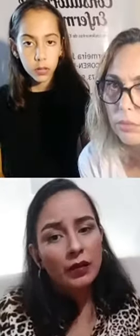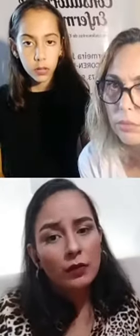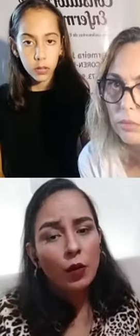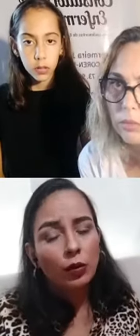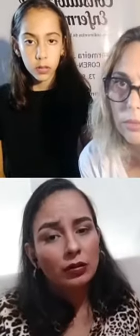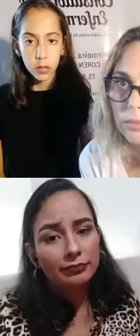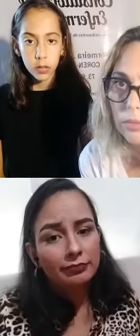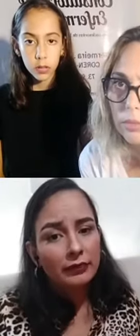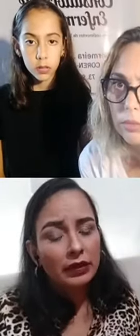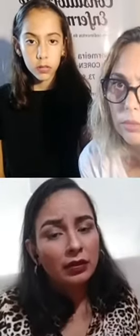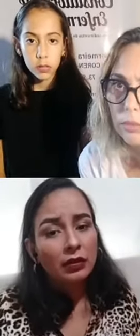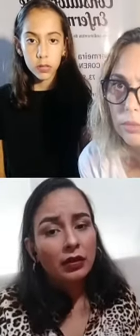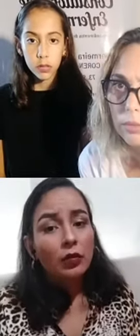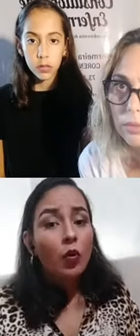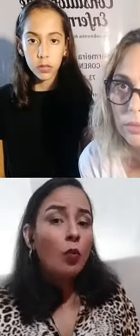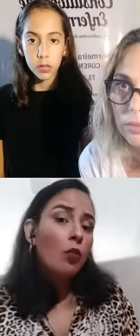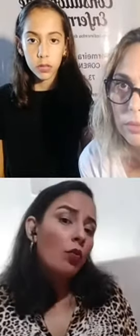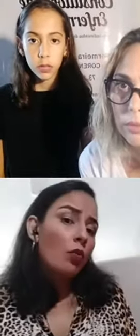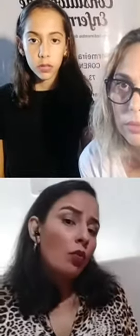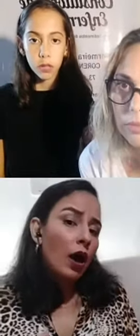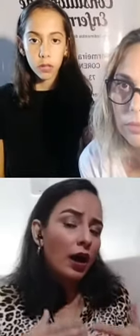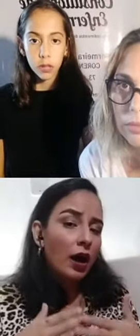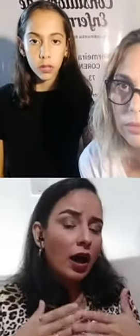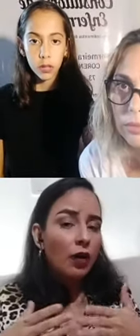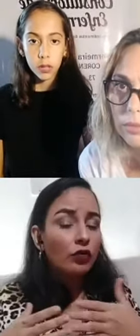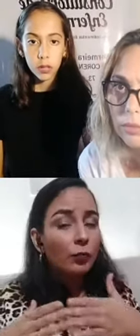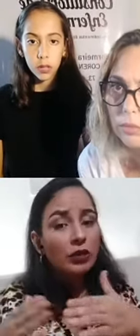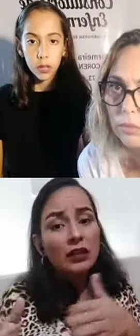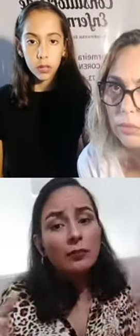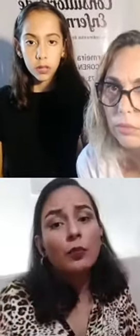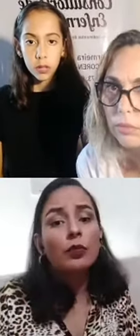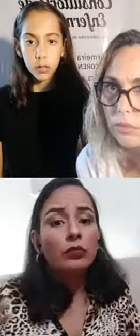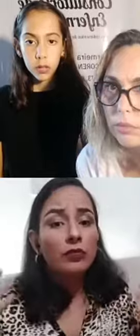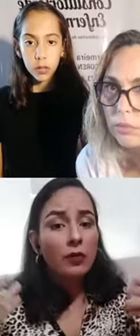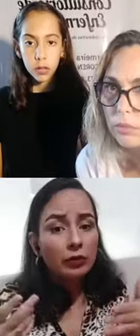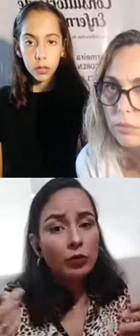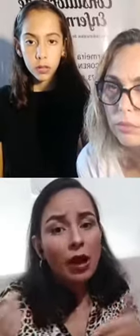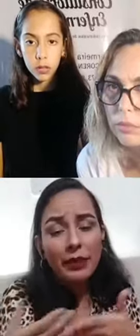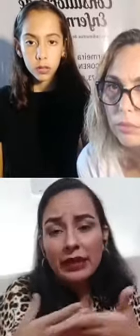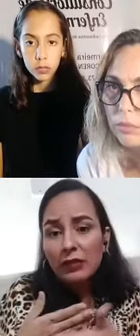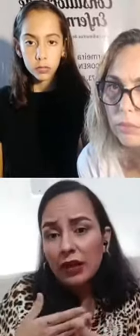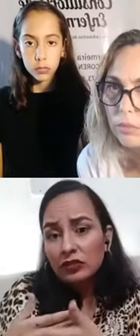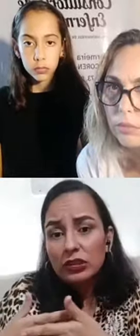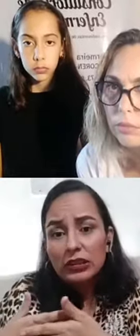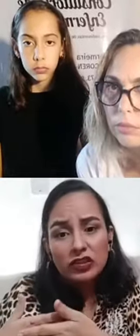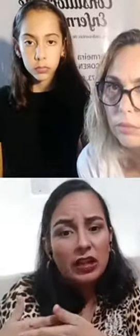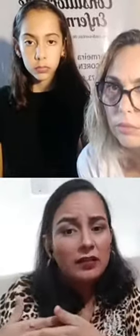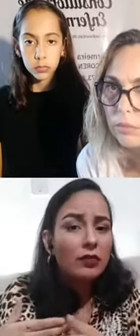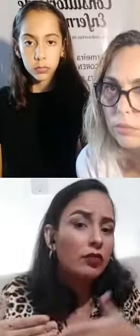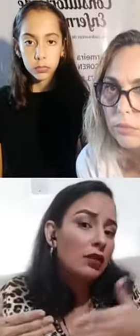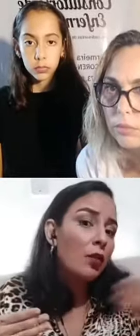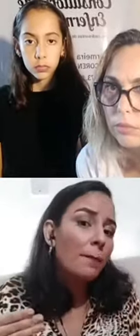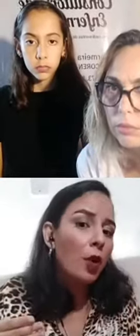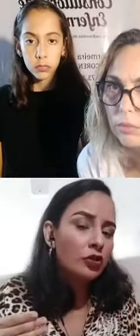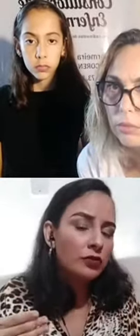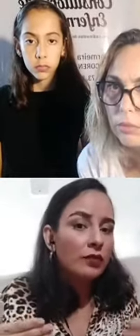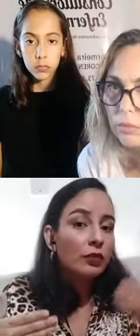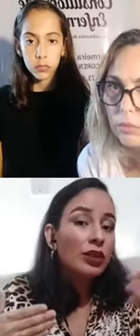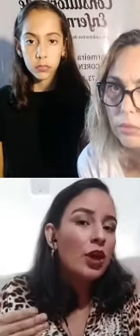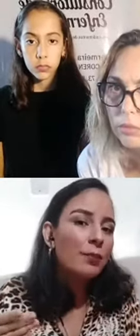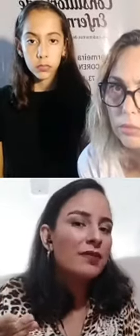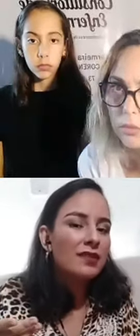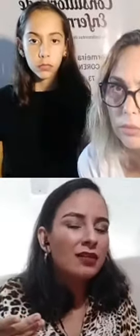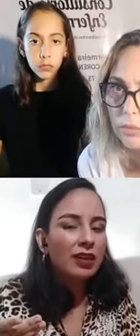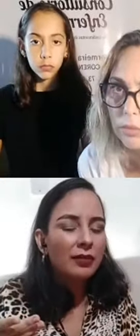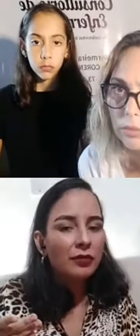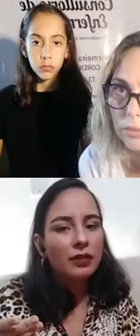filho para a escola, né? Como os poderes públicos vão atuar, porque aí tem uma questão de legislação que você não tem